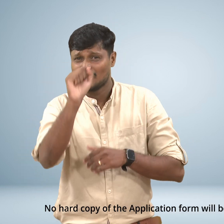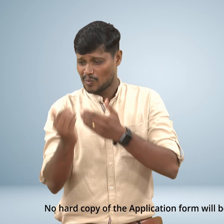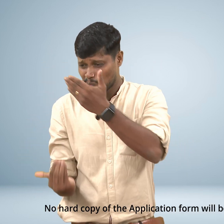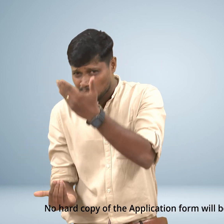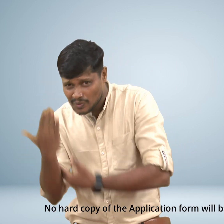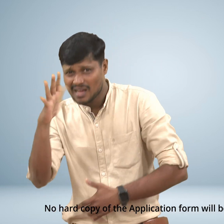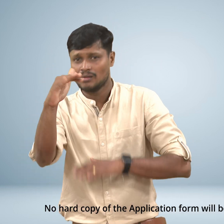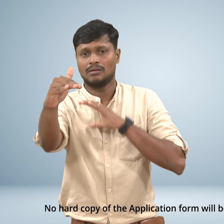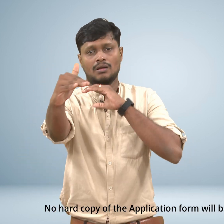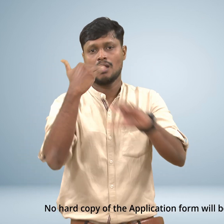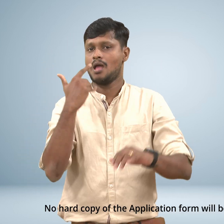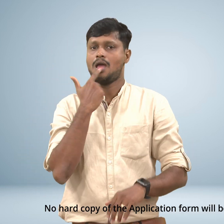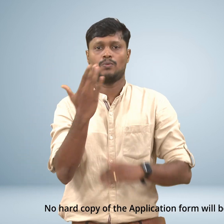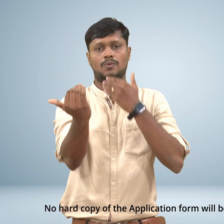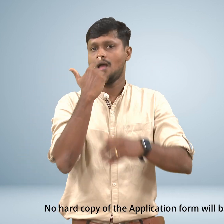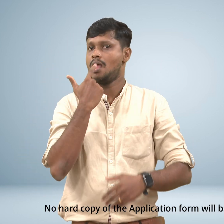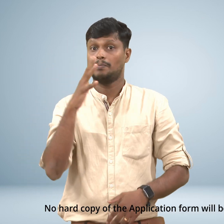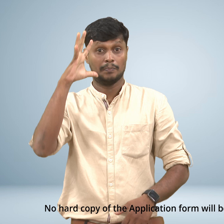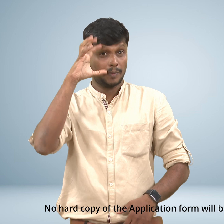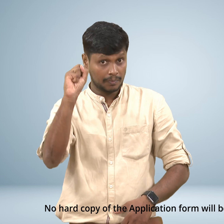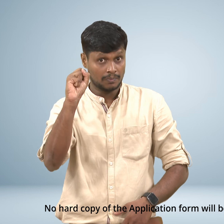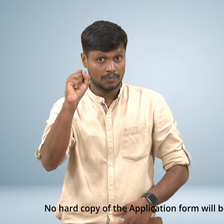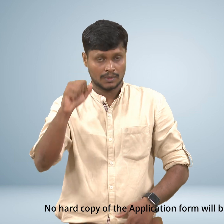അതേപോലെ തന്നെ നിഷിലേക്ക് ഒരു തരത്തിലുള്ള പേപ്പേഴ്സും അയക്കേണ്ടതല്ല.